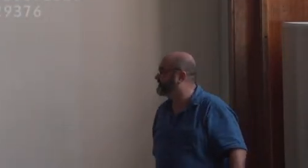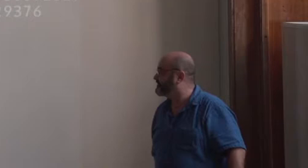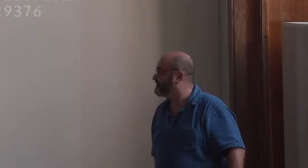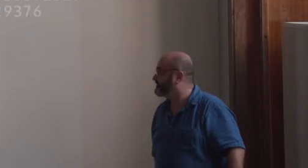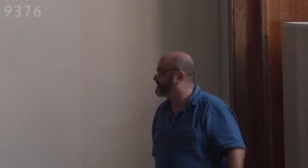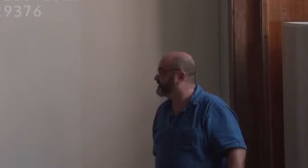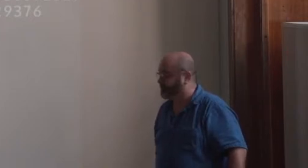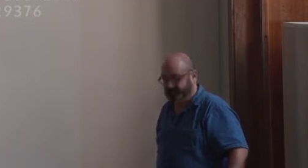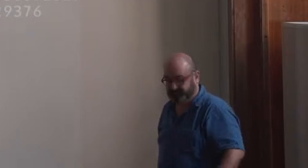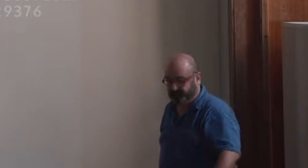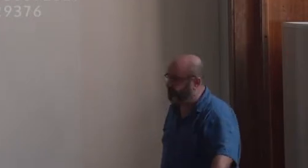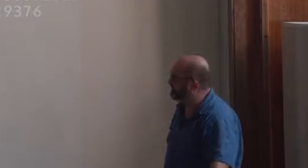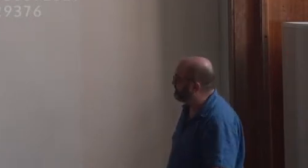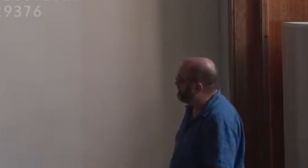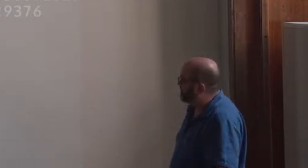import os,